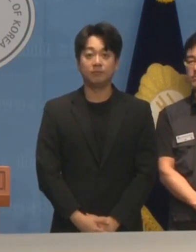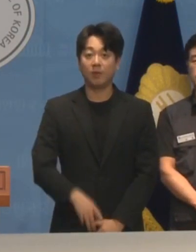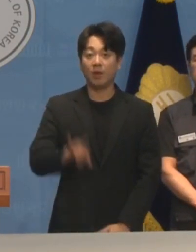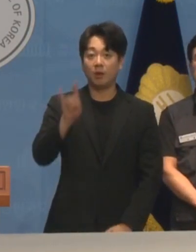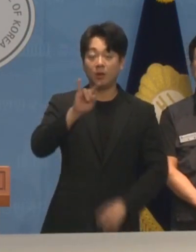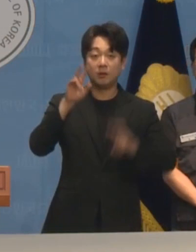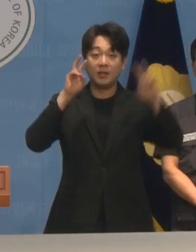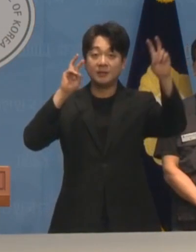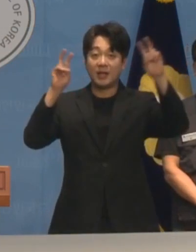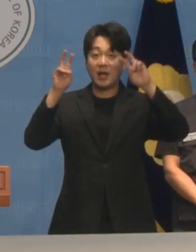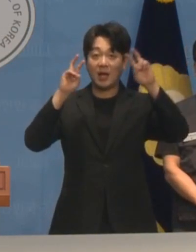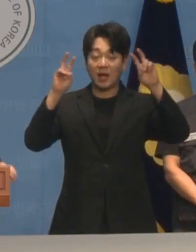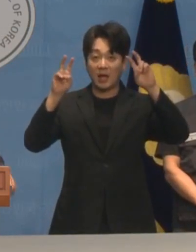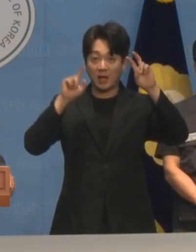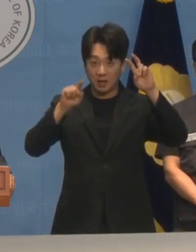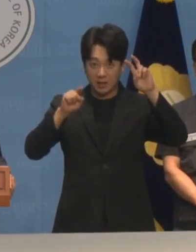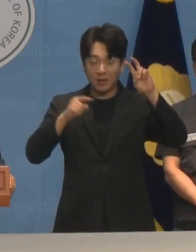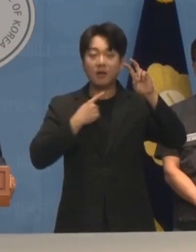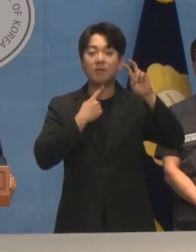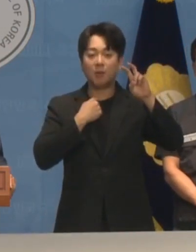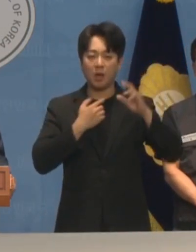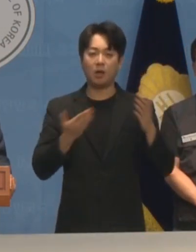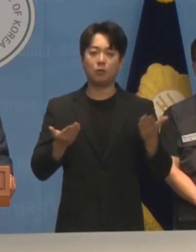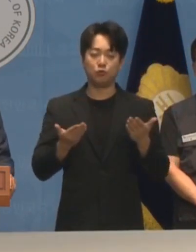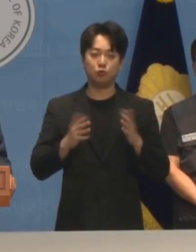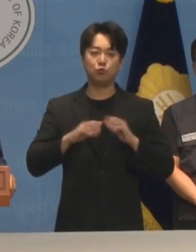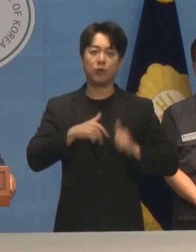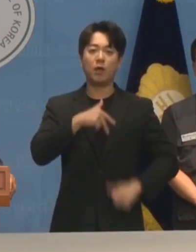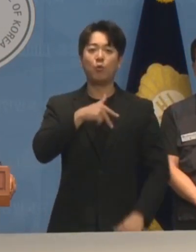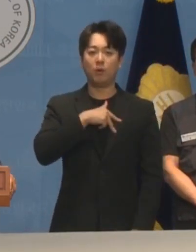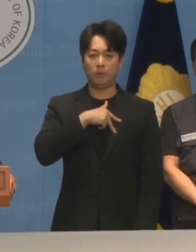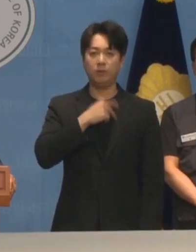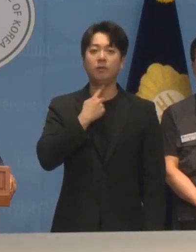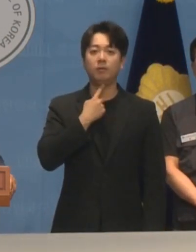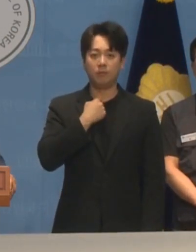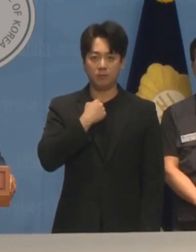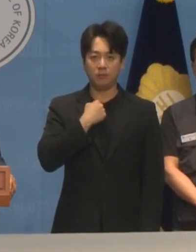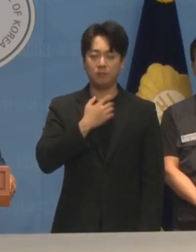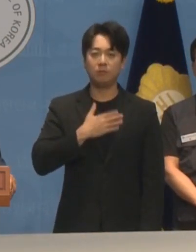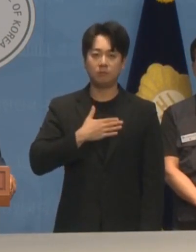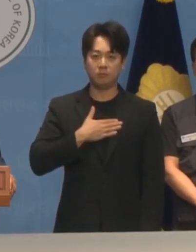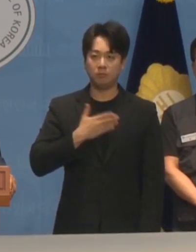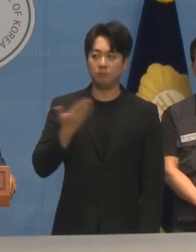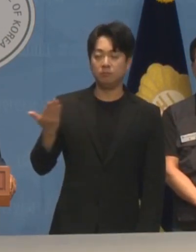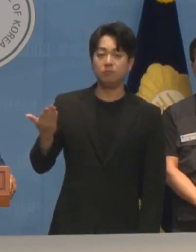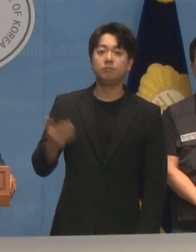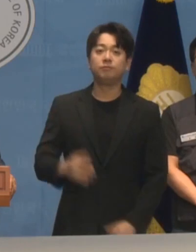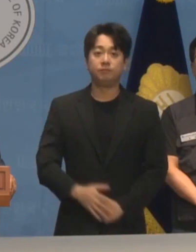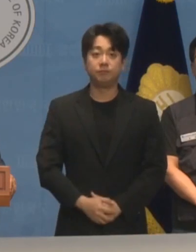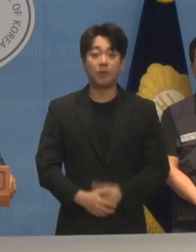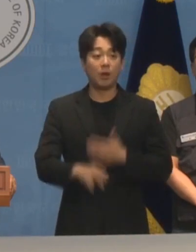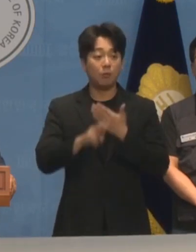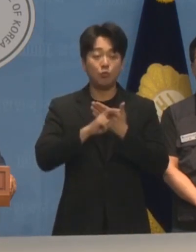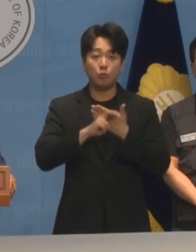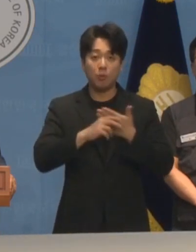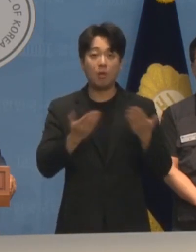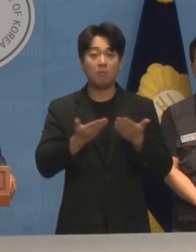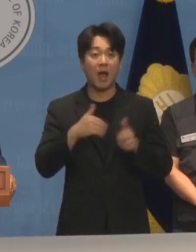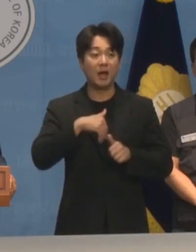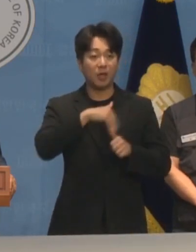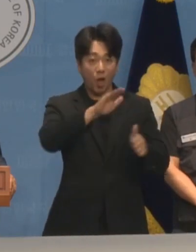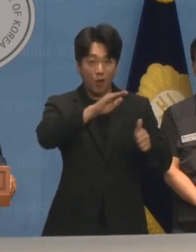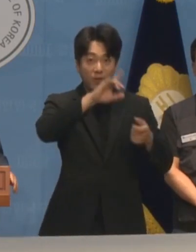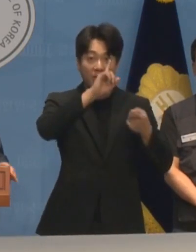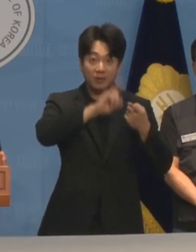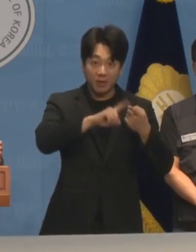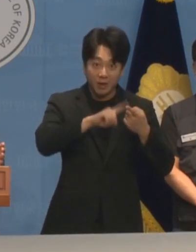또 출신 국회의원으로서 또 현대자동차가 이제 불법 파견 문제와 관련해서 약 1만 명 넘는